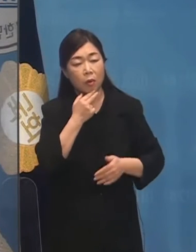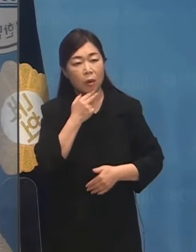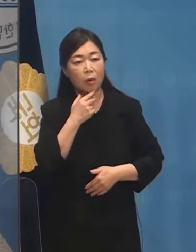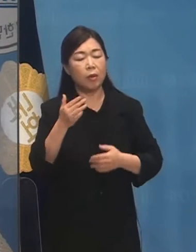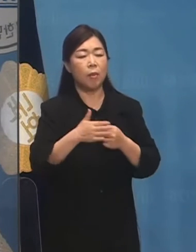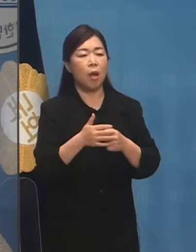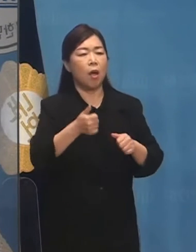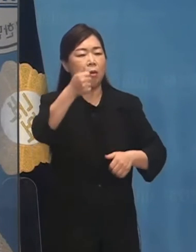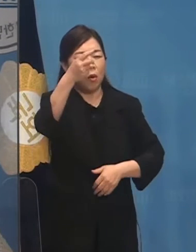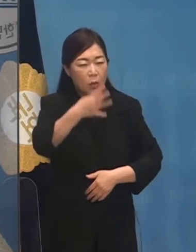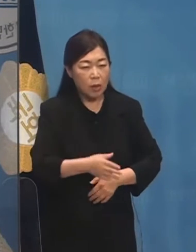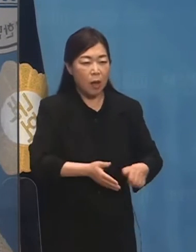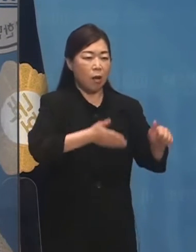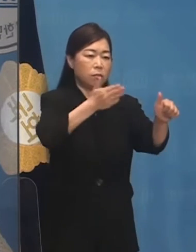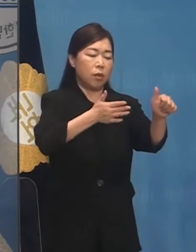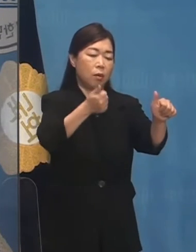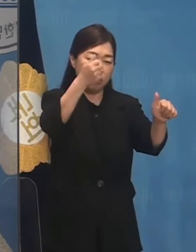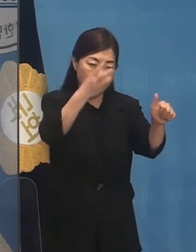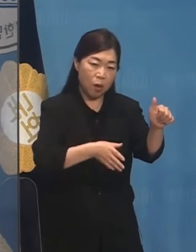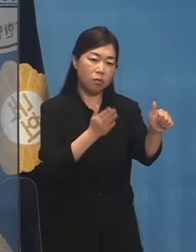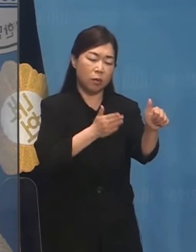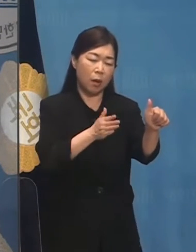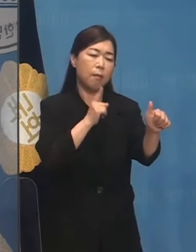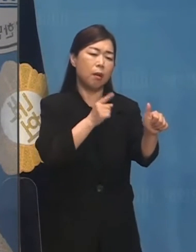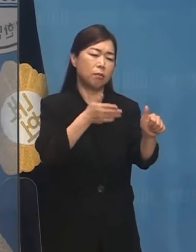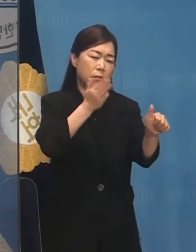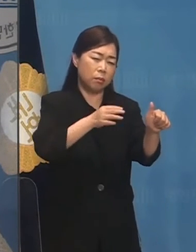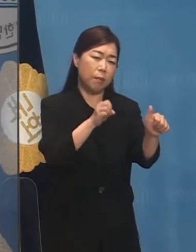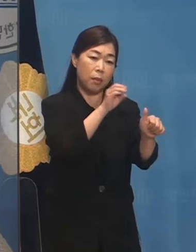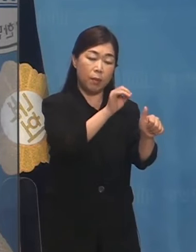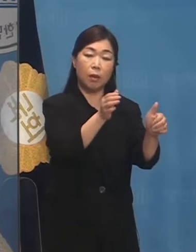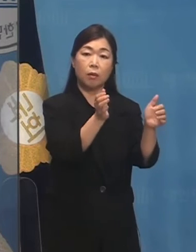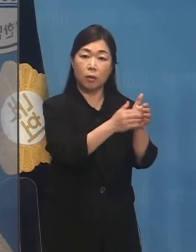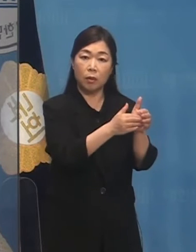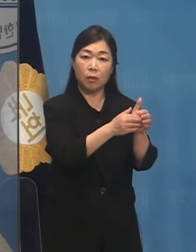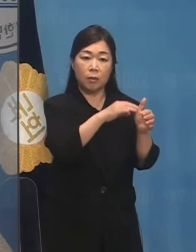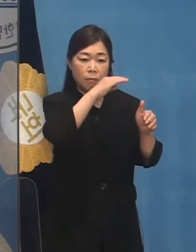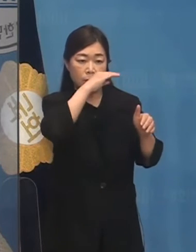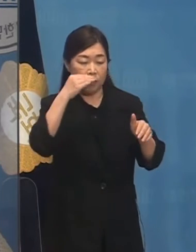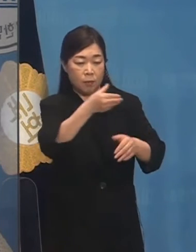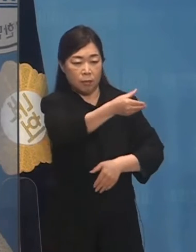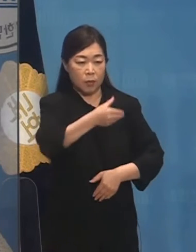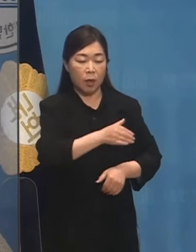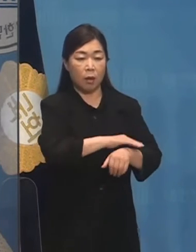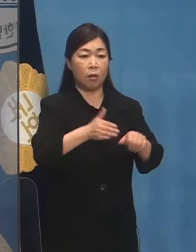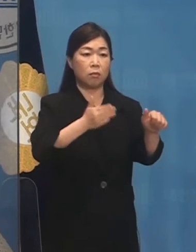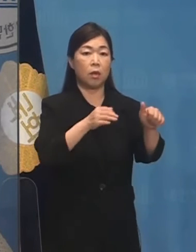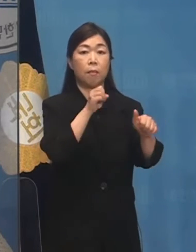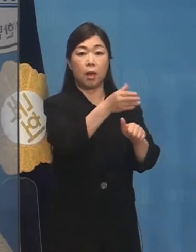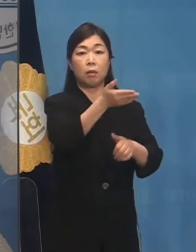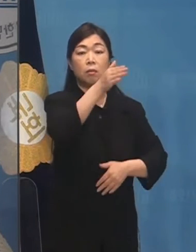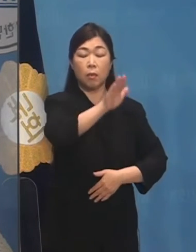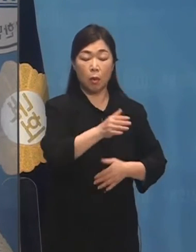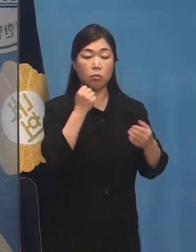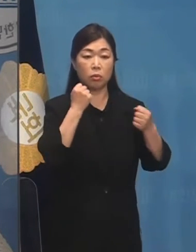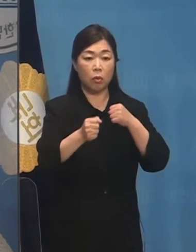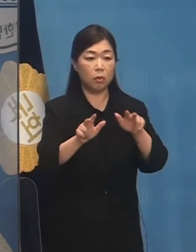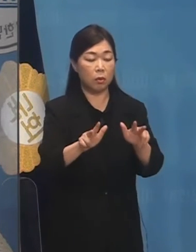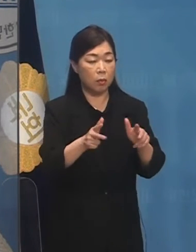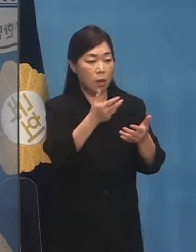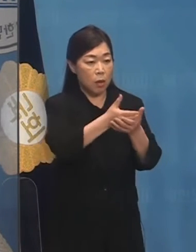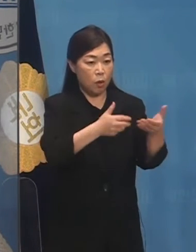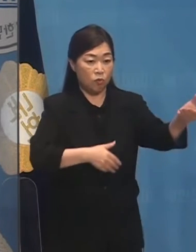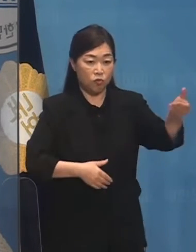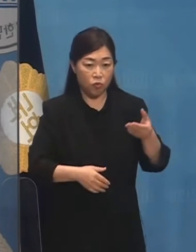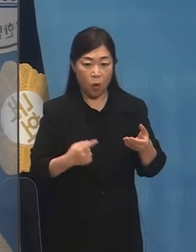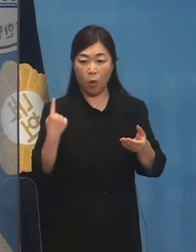차례 공개적으로 성실하게 자료를 제출해 줄 것을 이야기를 했습니다. 그럼에도 불구하고 자료 제출이